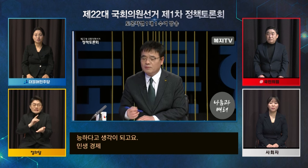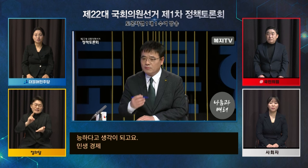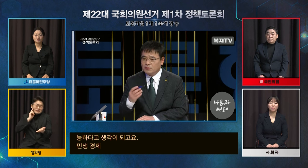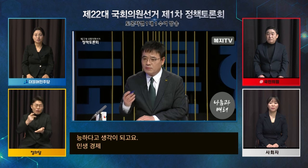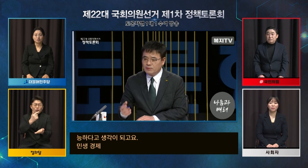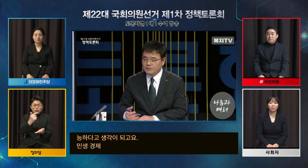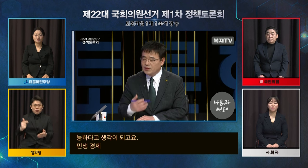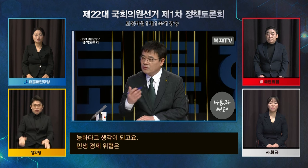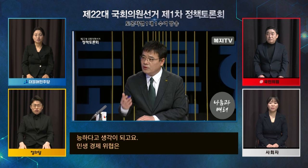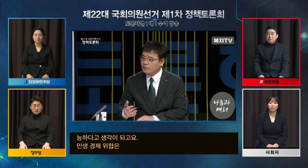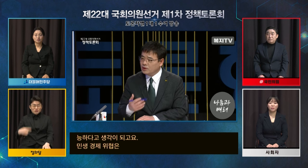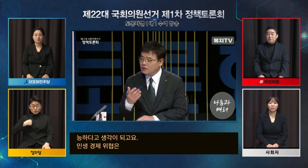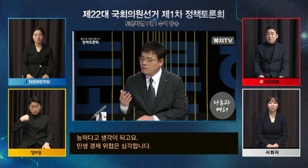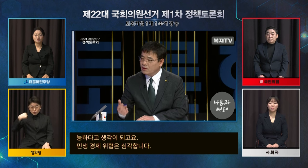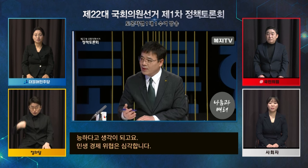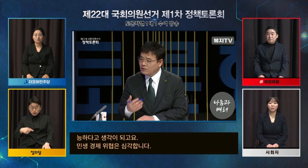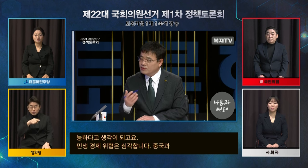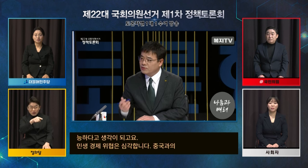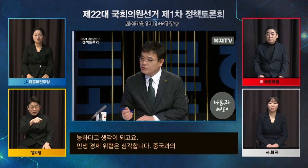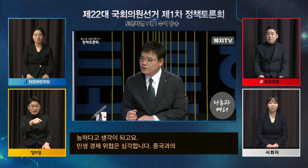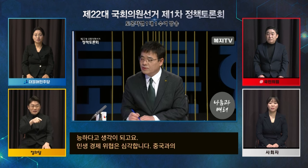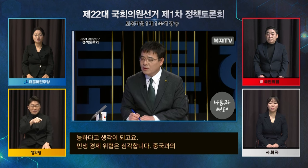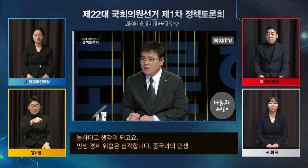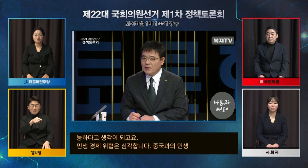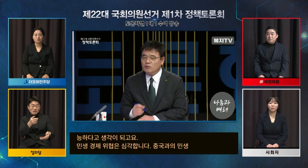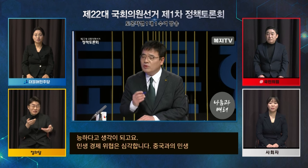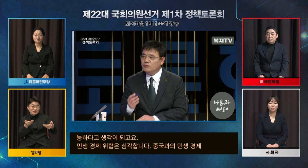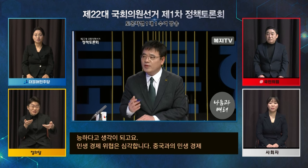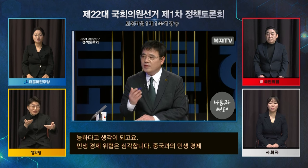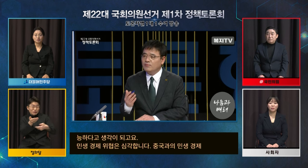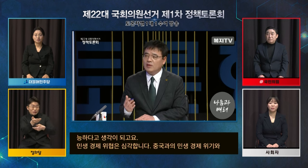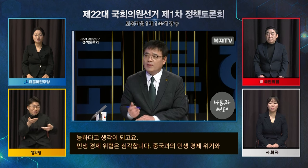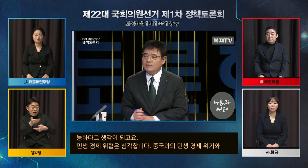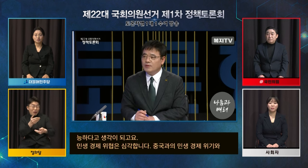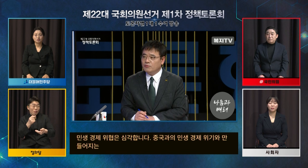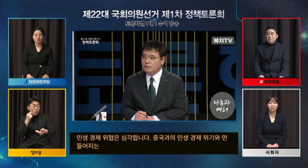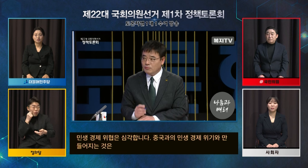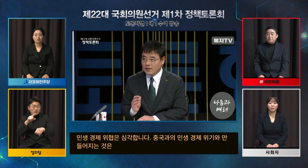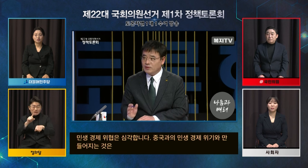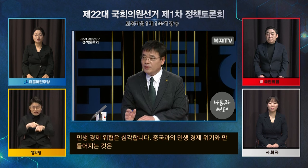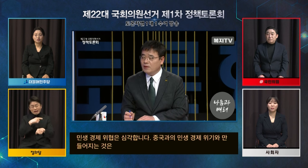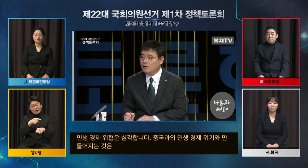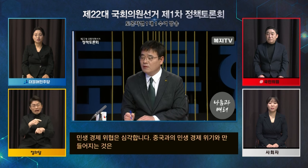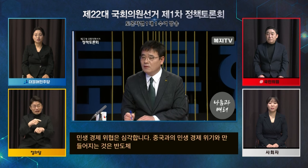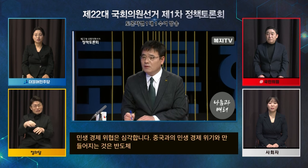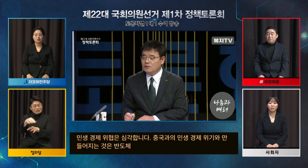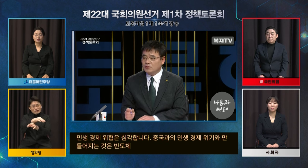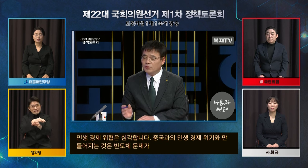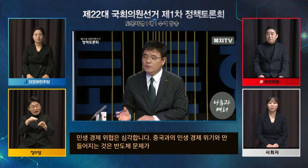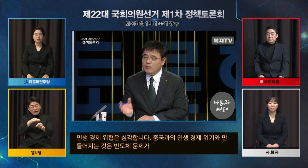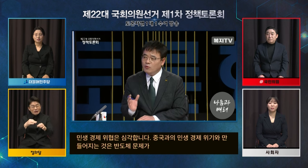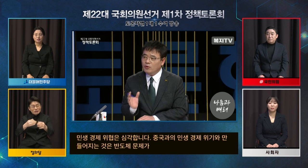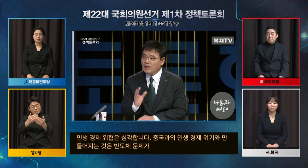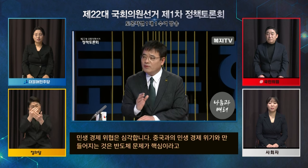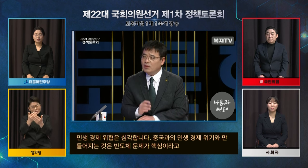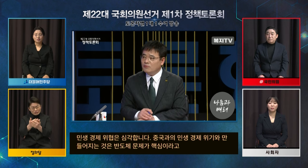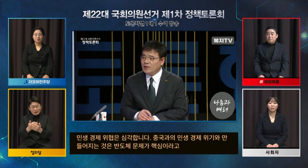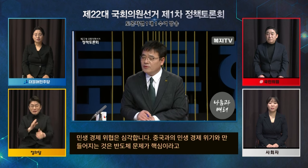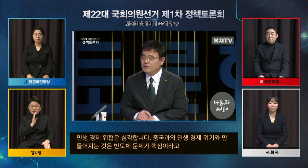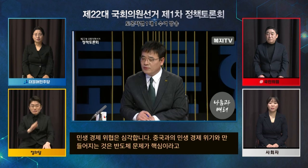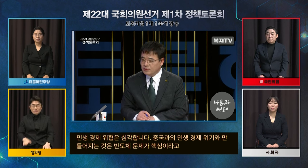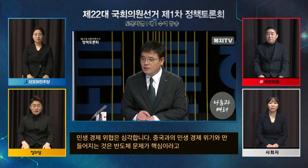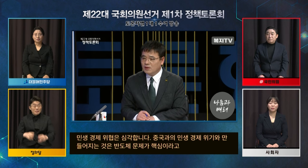중국과의 민생경제의 위기와 만들어지는 것은 반동체의 문제가 핵심이라고 말씀하셨고 또 맞습니다. 그러니까 그것이 회복되고